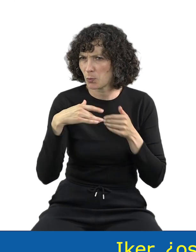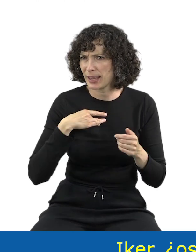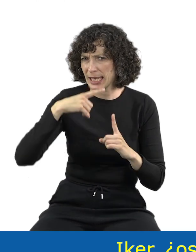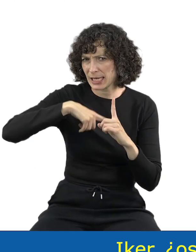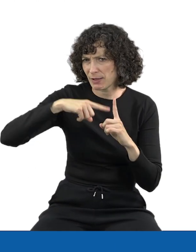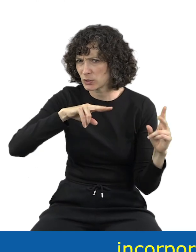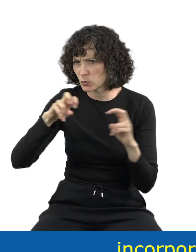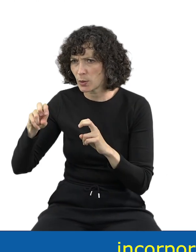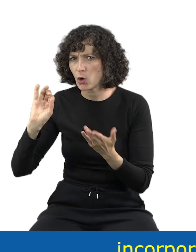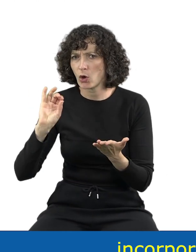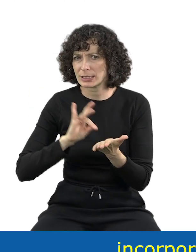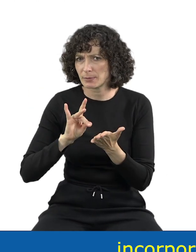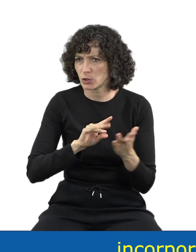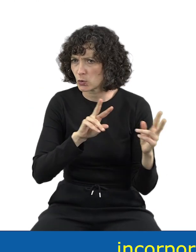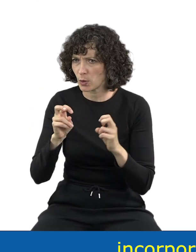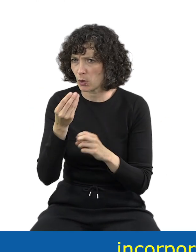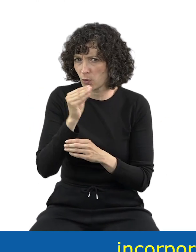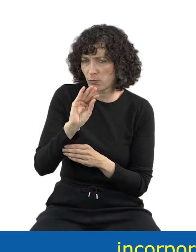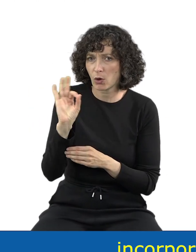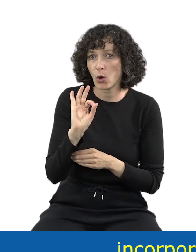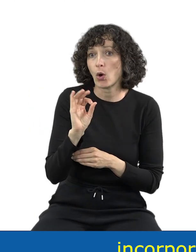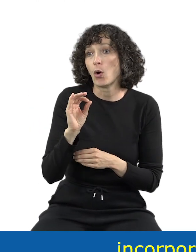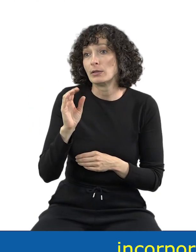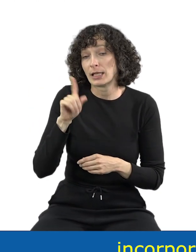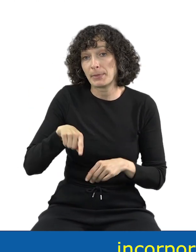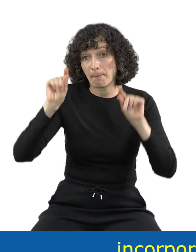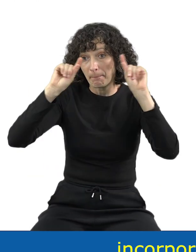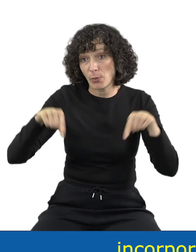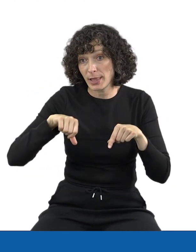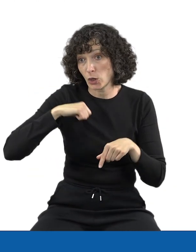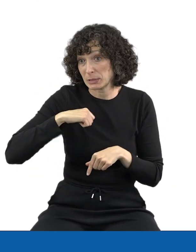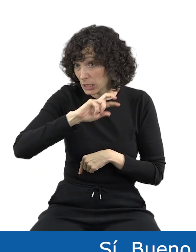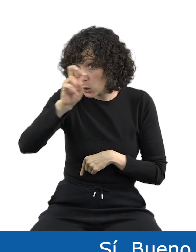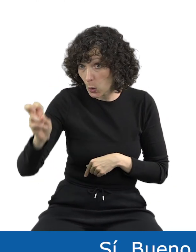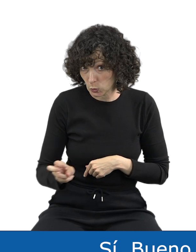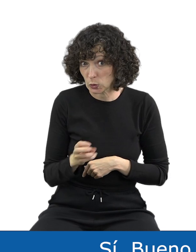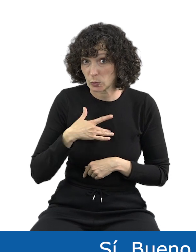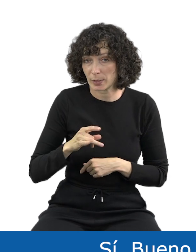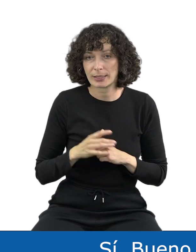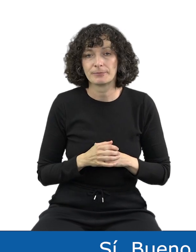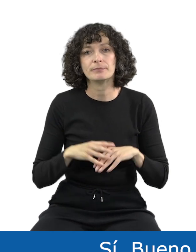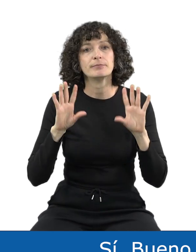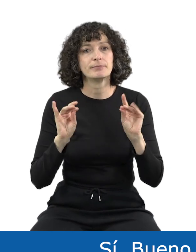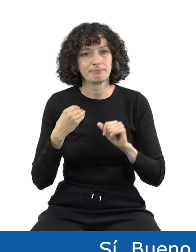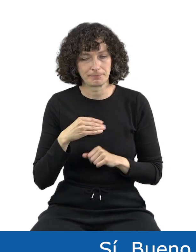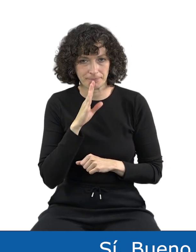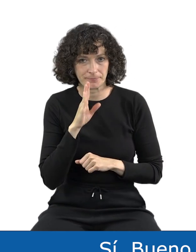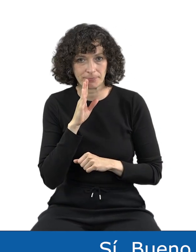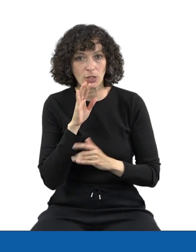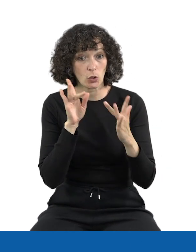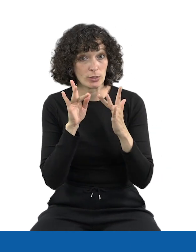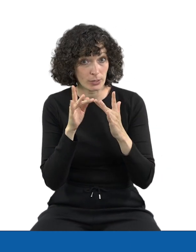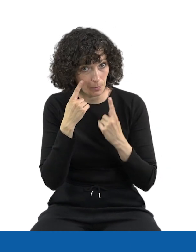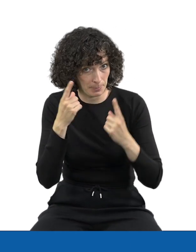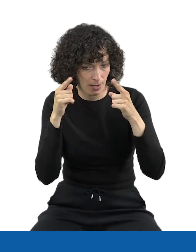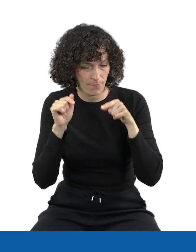crear nuevos niveles, incorporar nuevos servicios u otros hospitales de la provincia? Sí, bueno, entonces una primera toma de